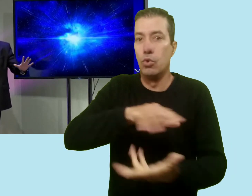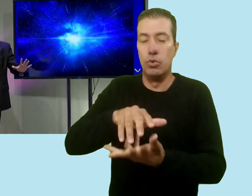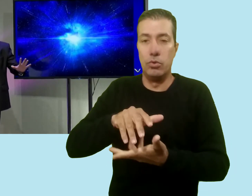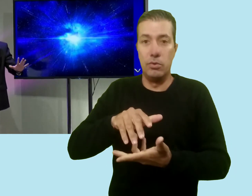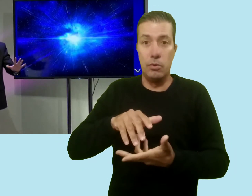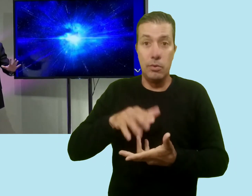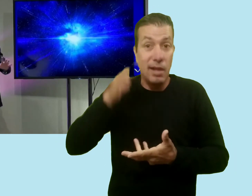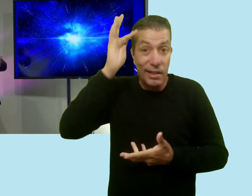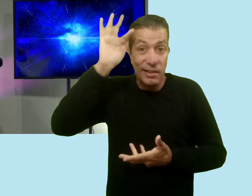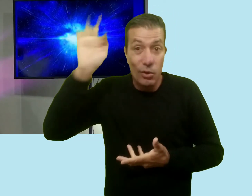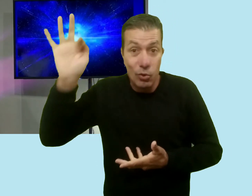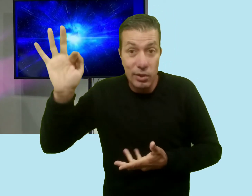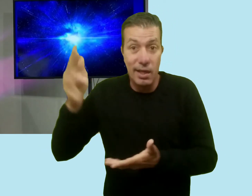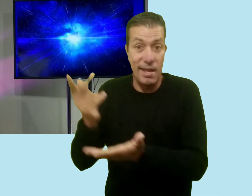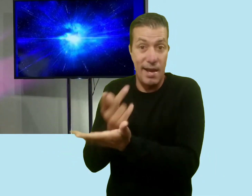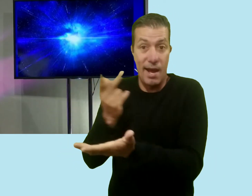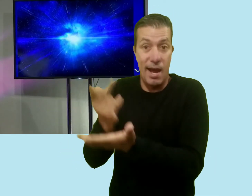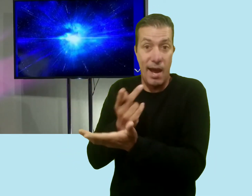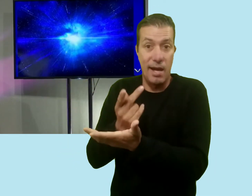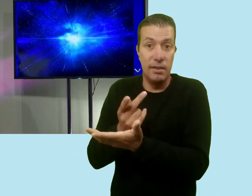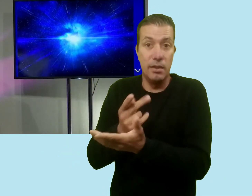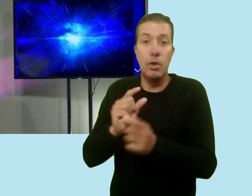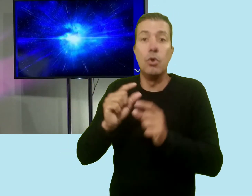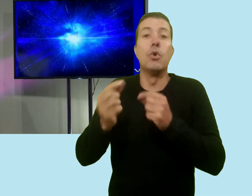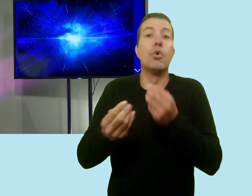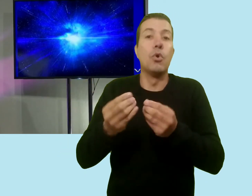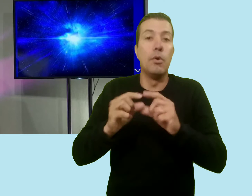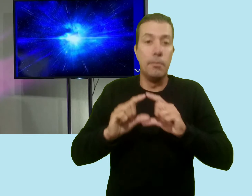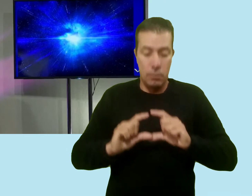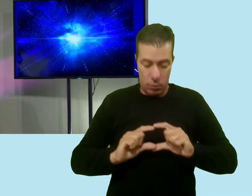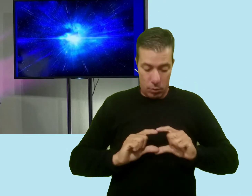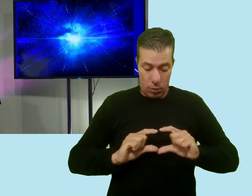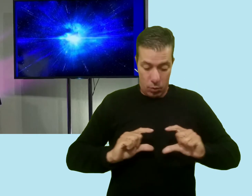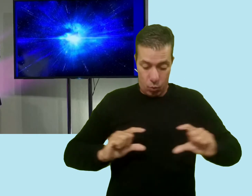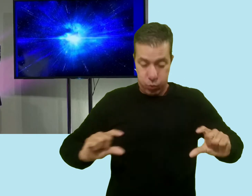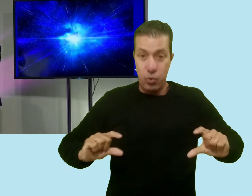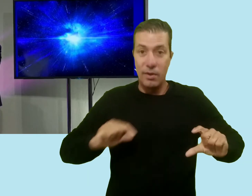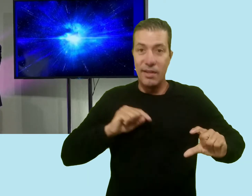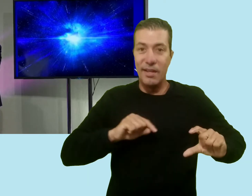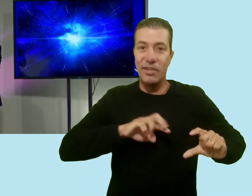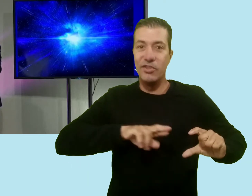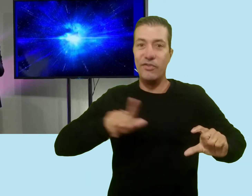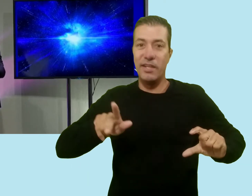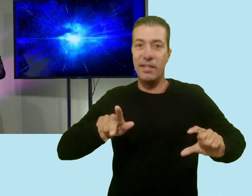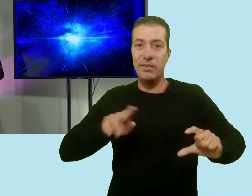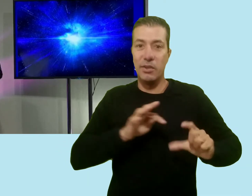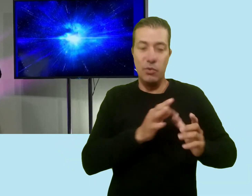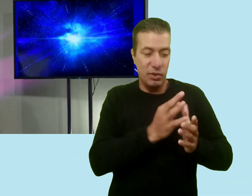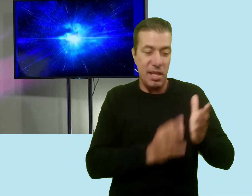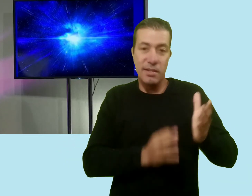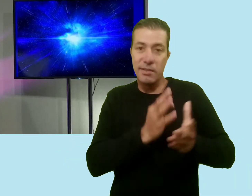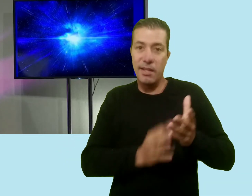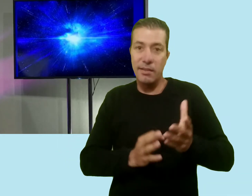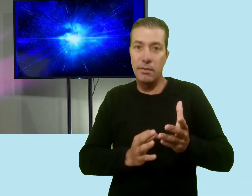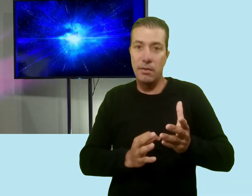no mundo inteiro. Mas quando essa teoria se revela errada, o erro é publicado numa notinha de rodapé desse tamanho.